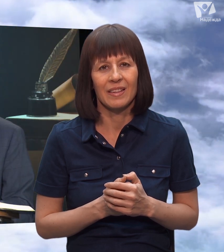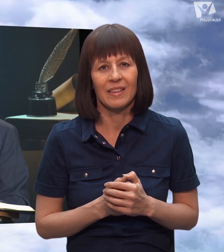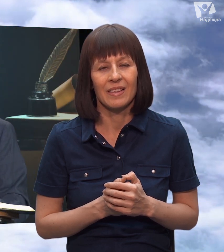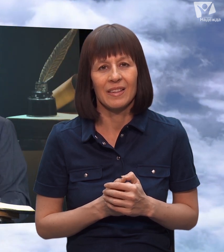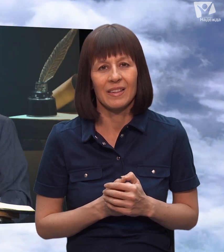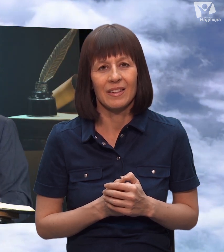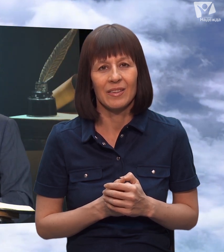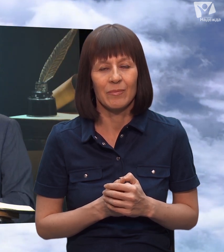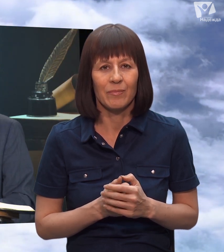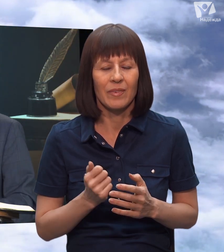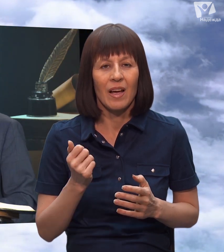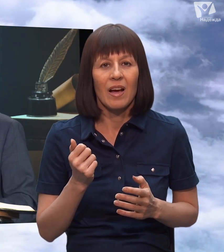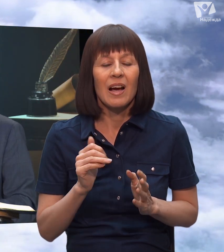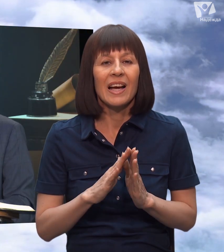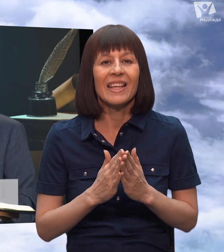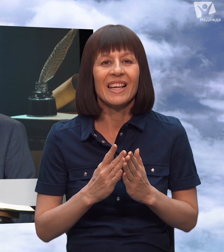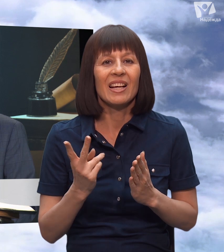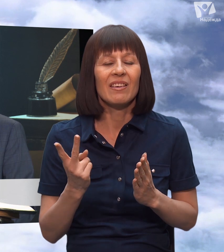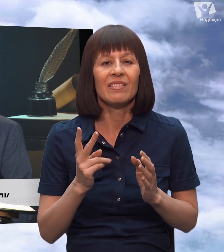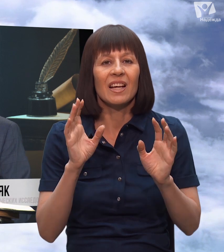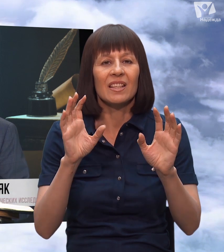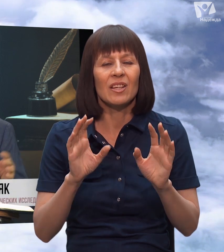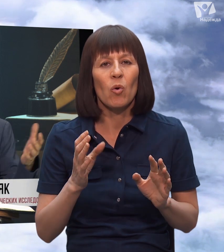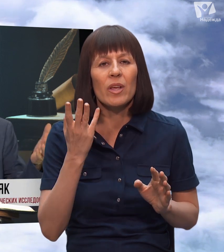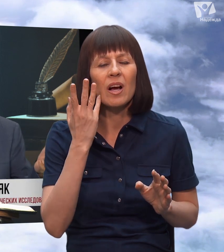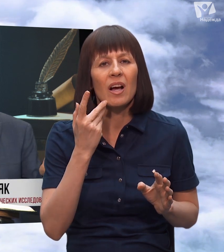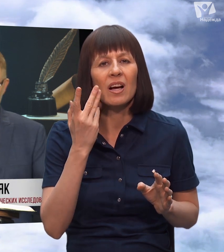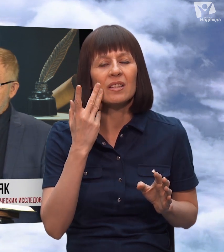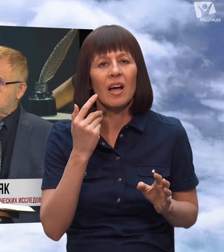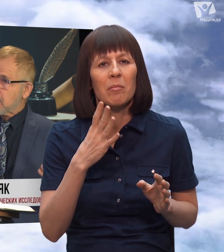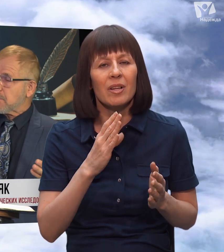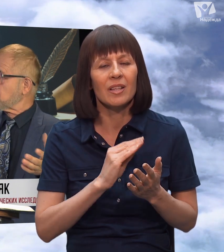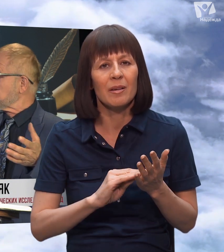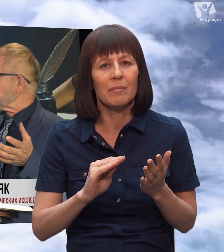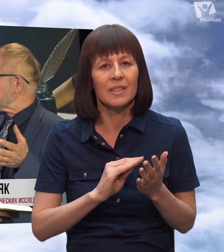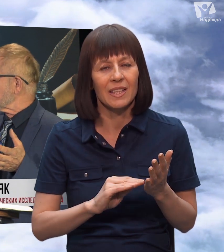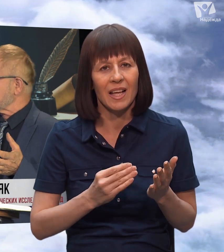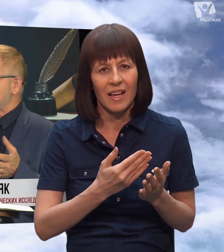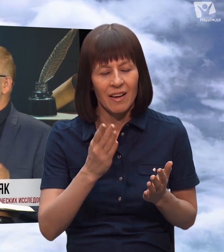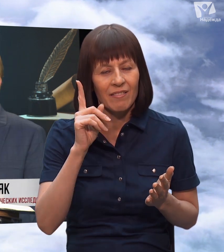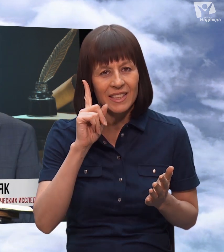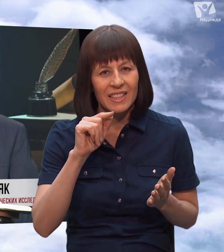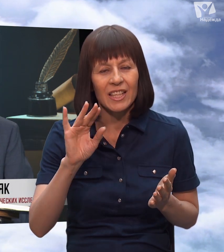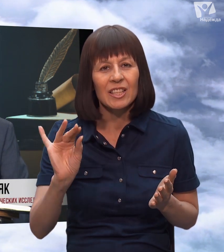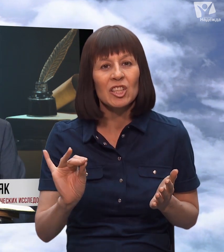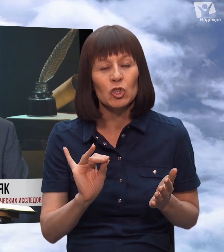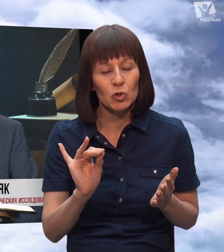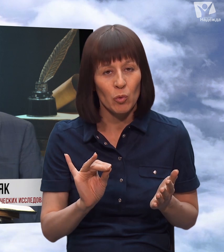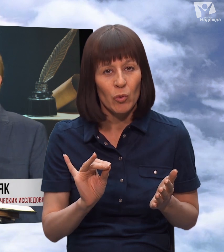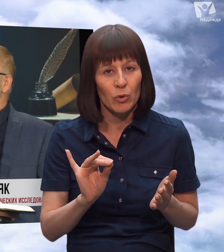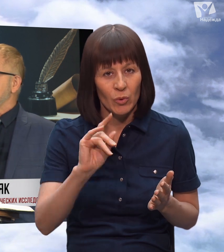напомнить когда она была написана ведь мы знаем историю народа божьего на